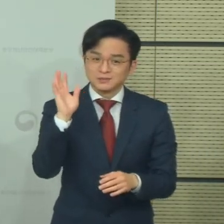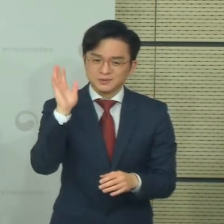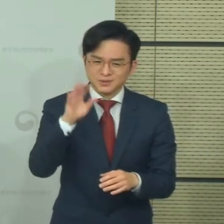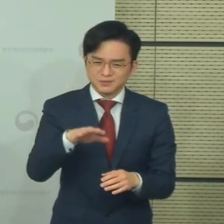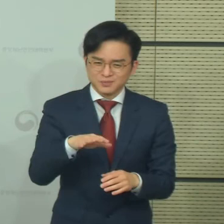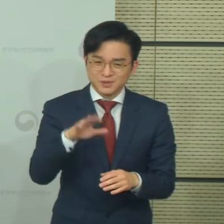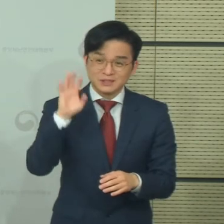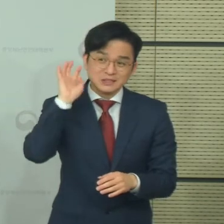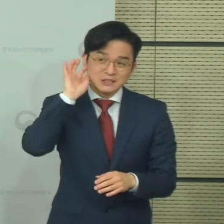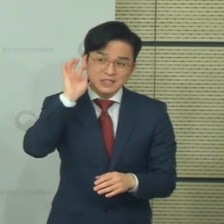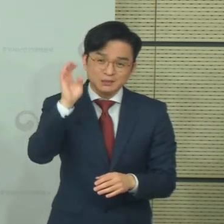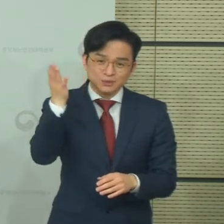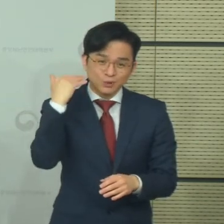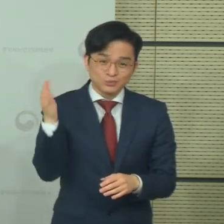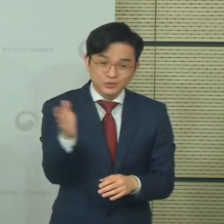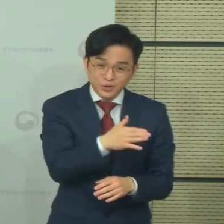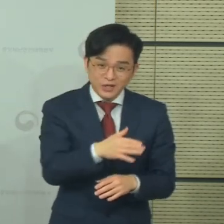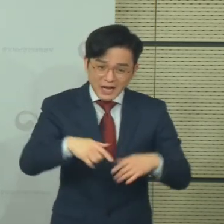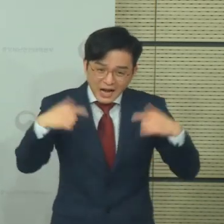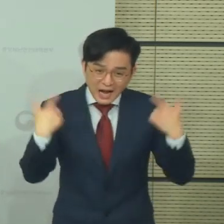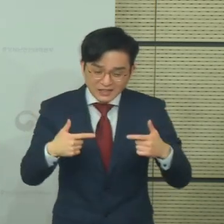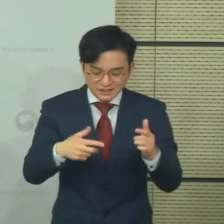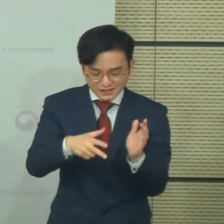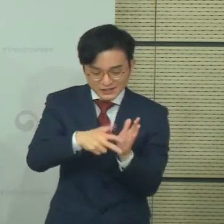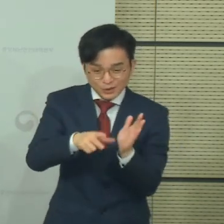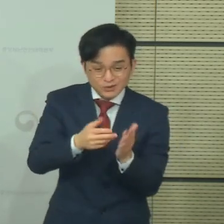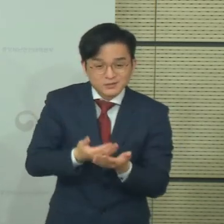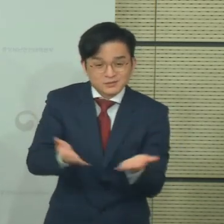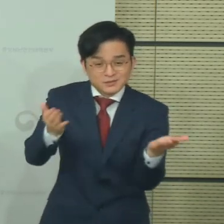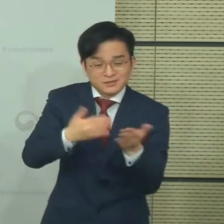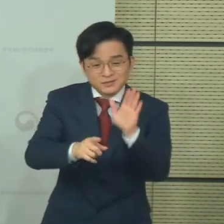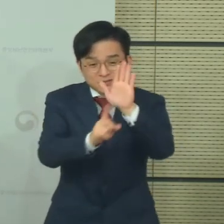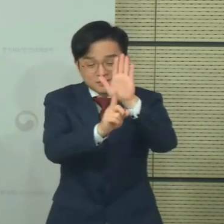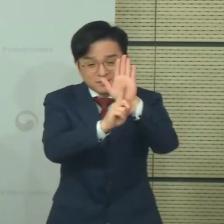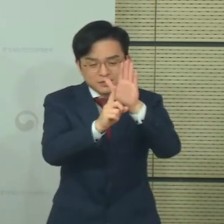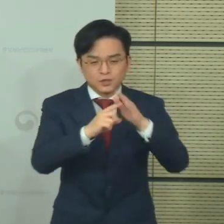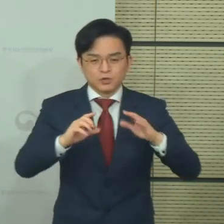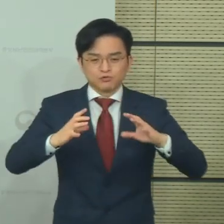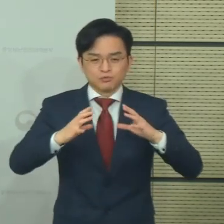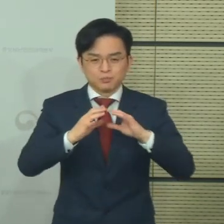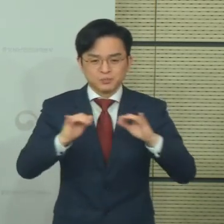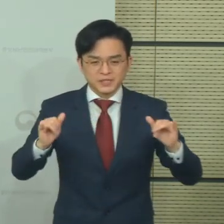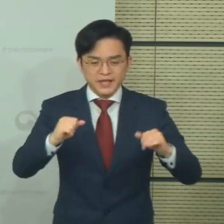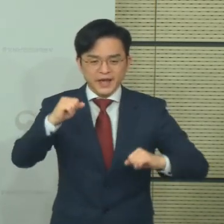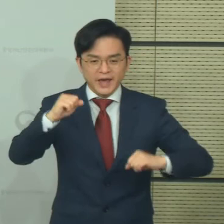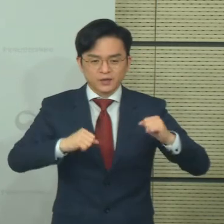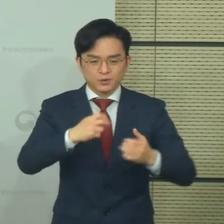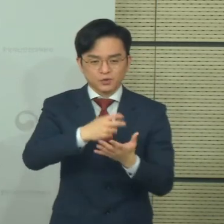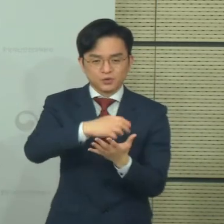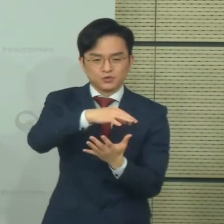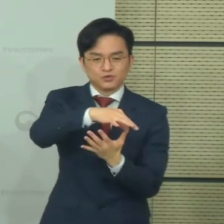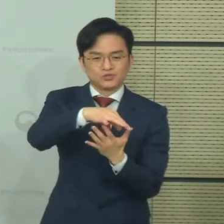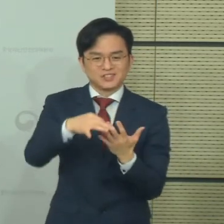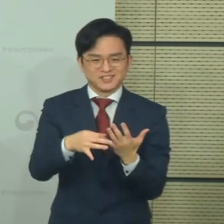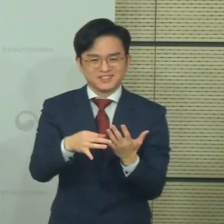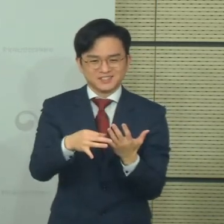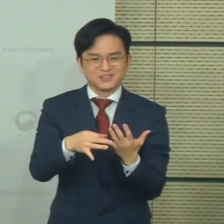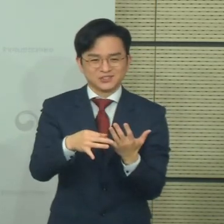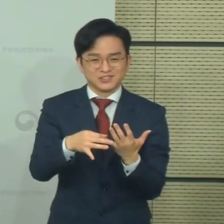게 국민행동수칙입니다. 그리고 그 국민행동수칙은 한 차례 변경이 있었는데 저희가 심각 단계로